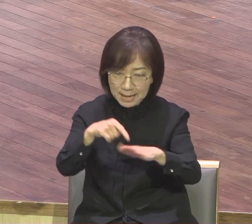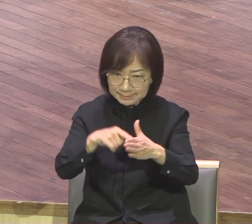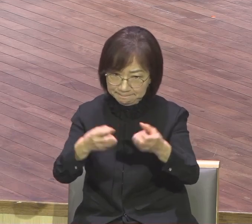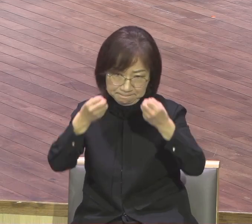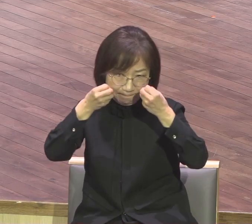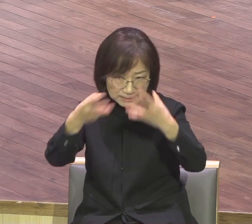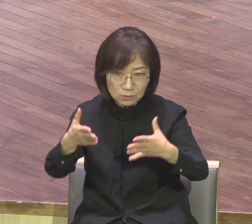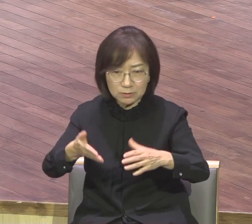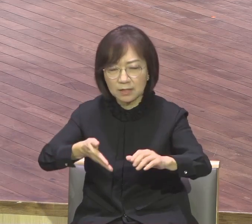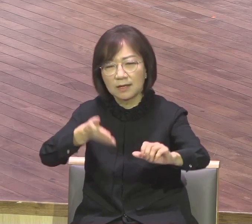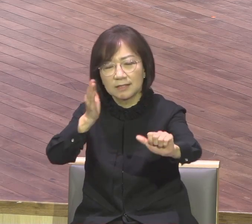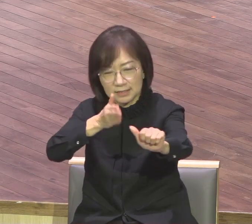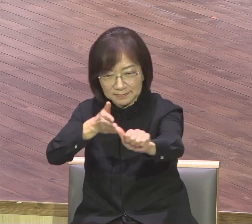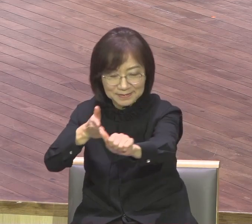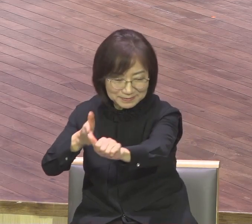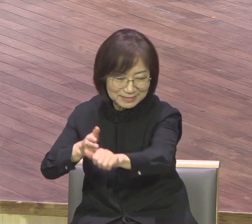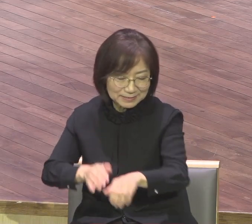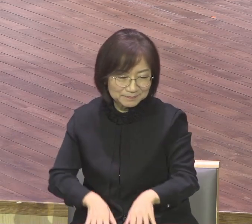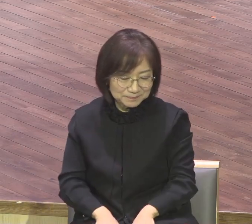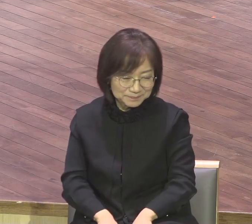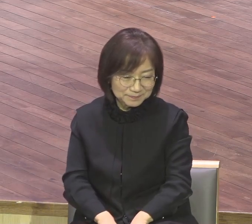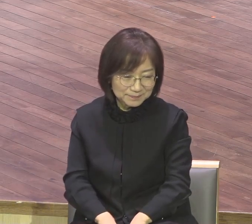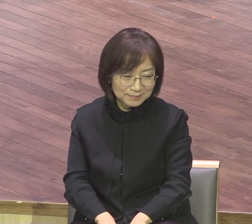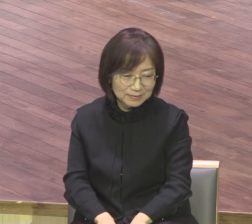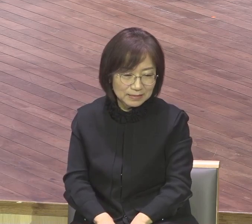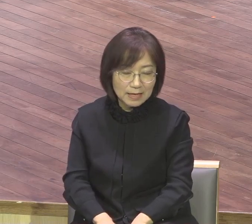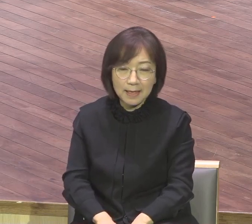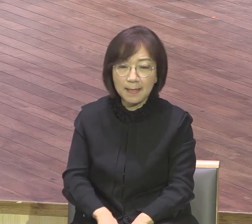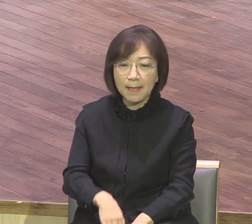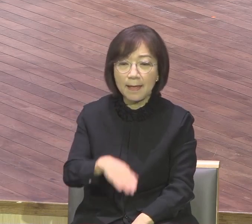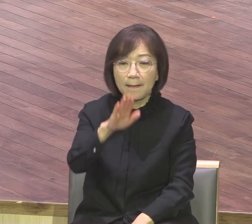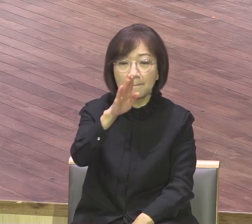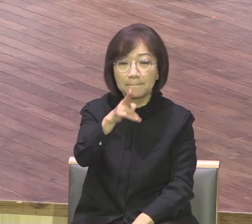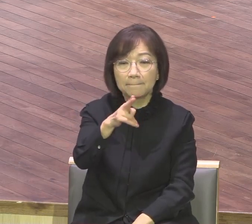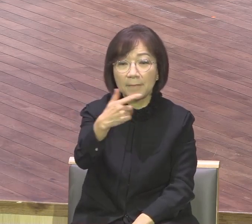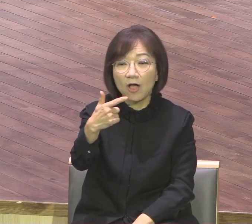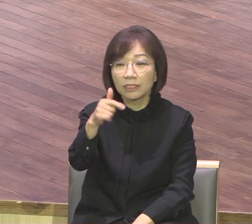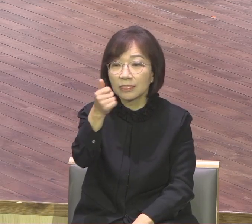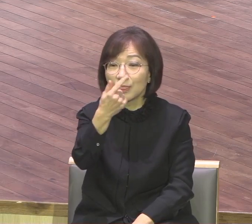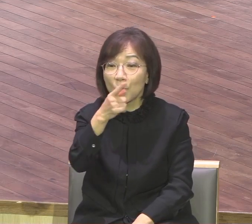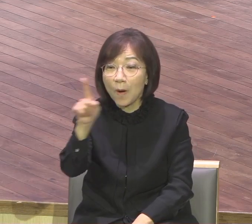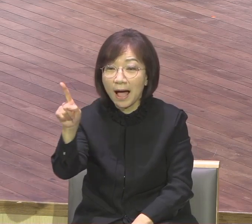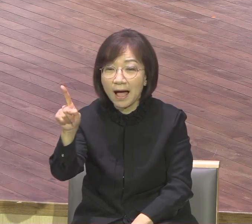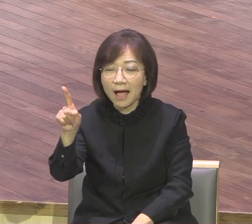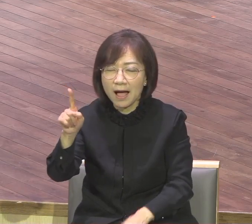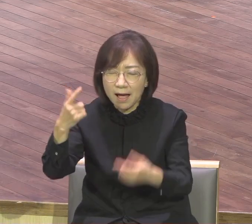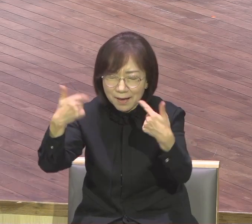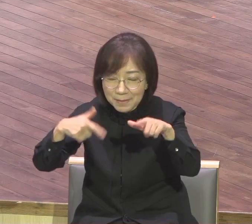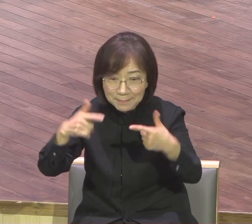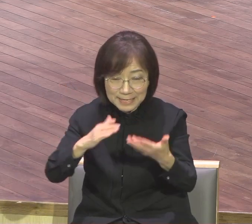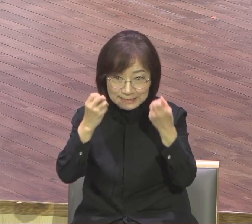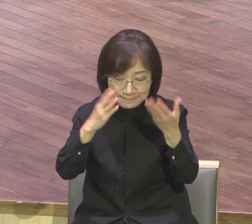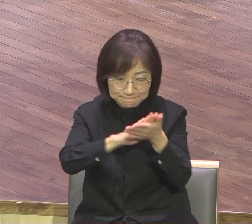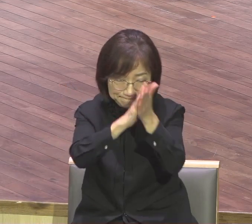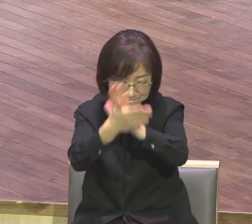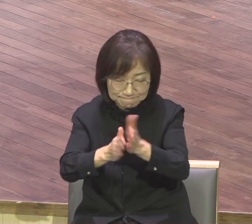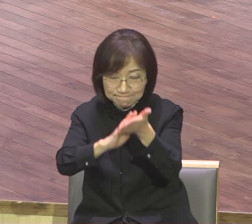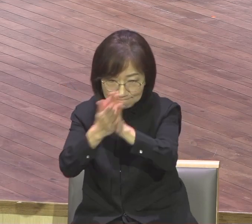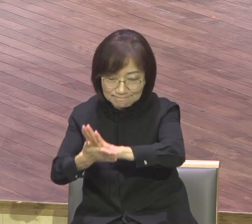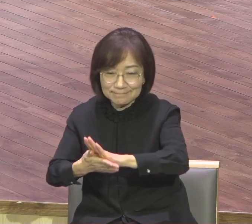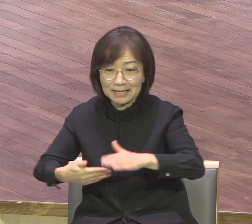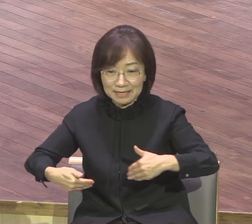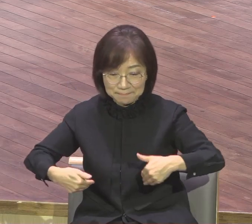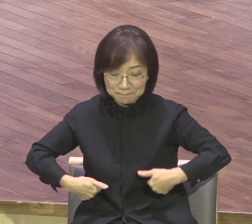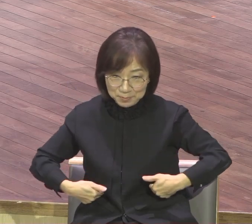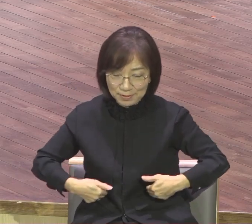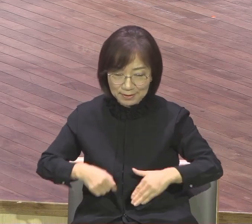변화를 받아 그랬어요. 변화돼 변화 날로 변화 트랜스포메이션 아멘. 인포메이션이 아니에요. 뭐 정보